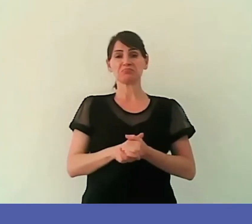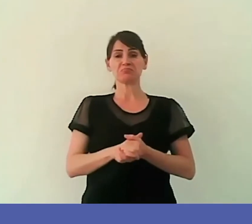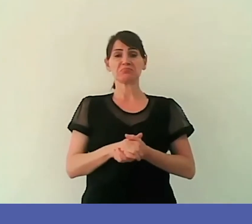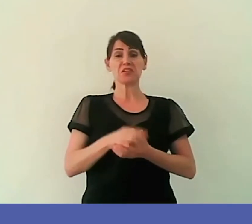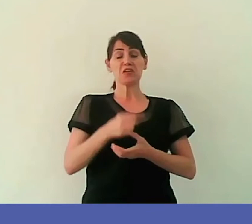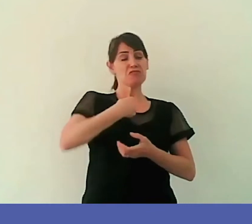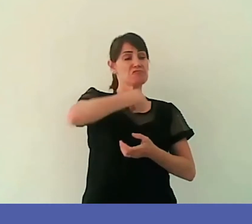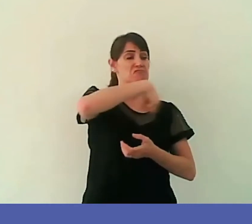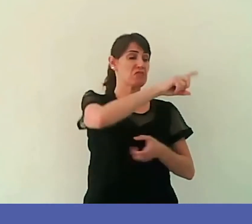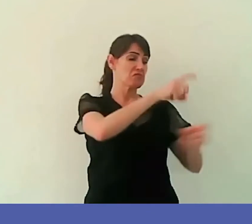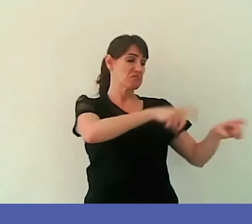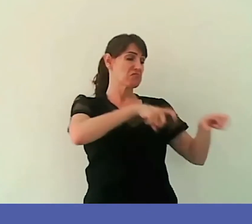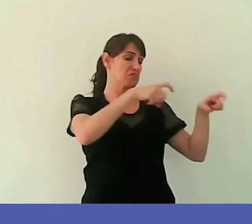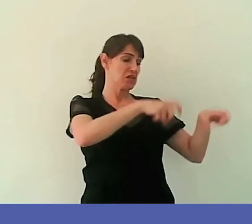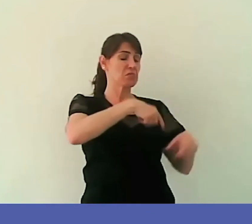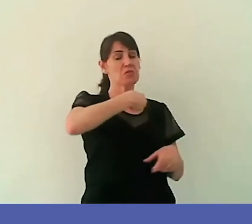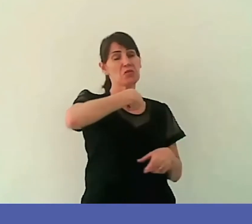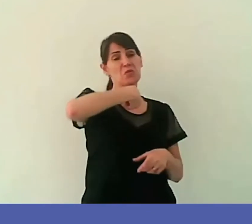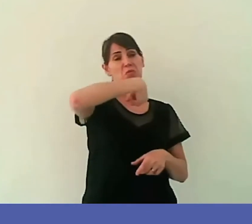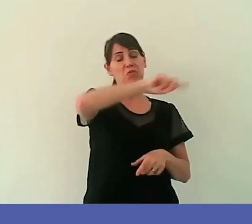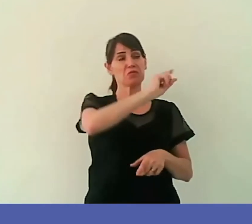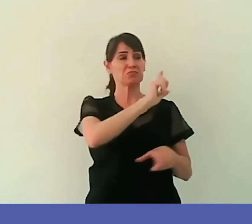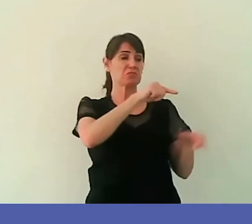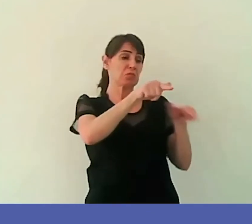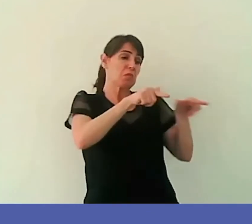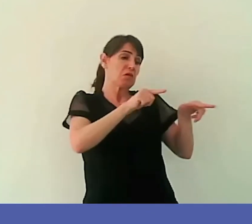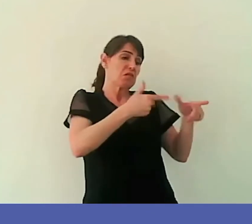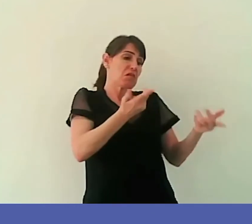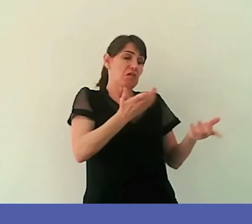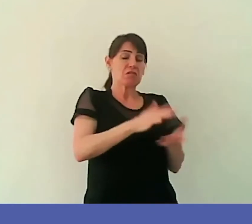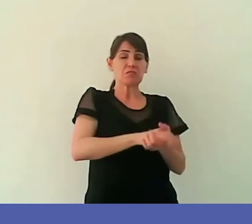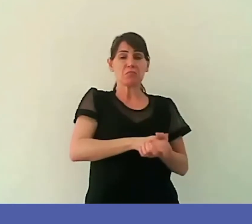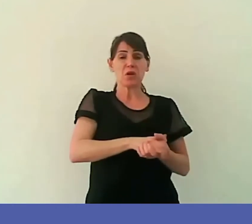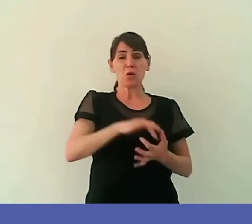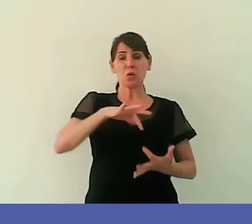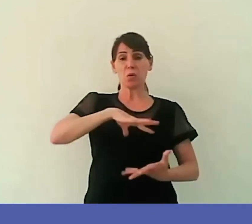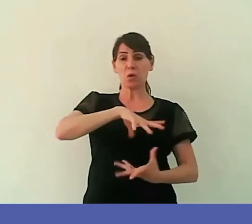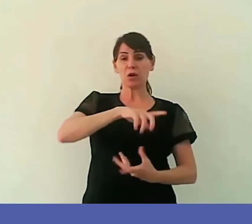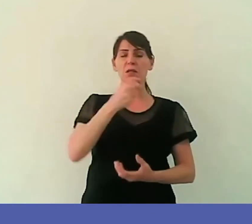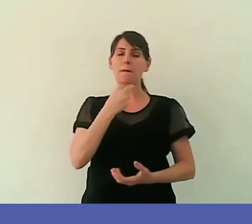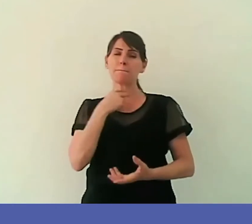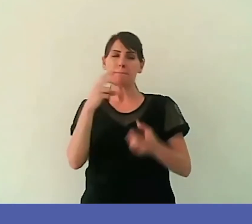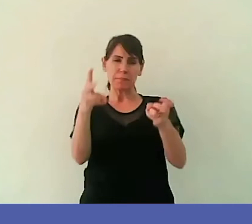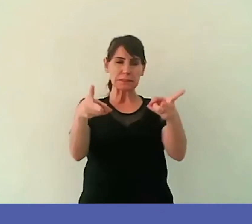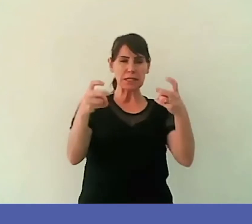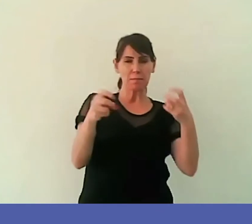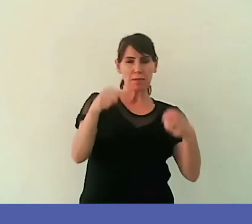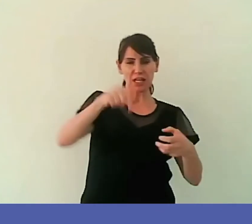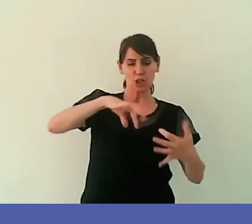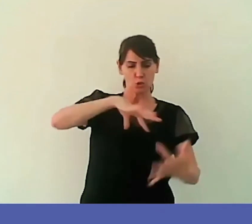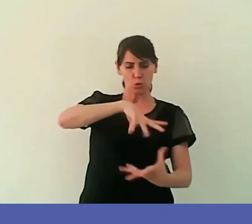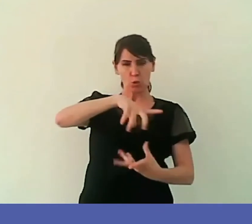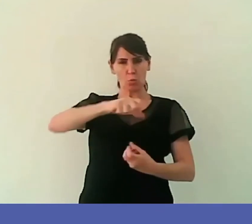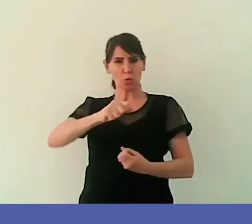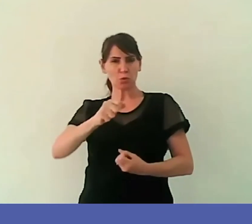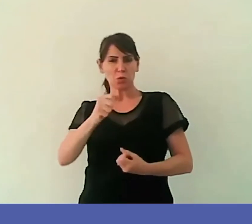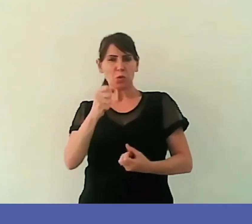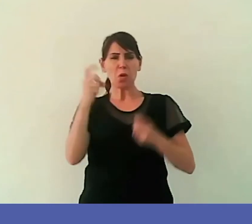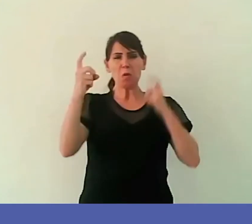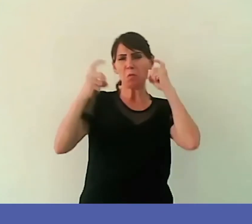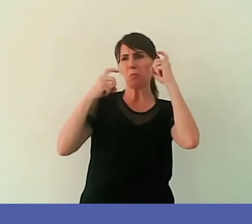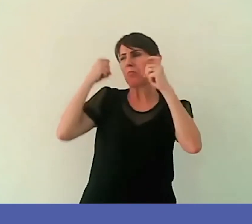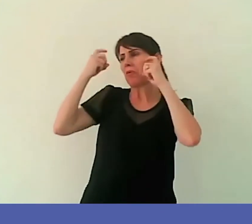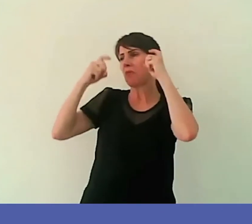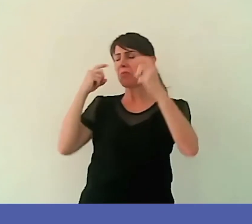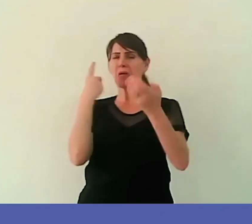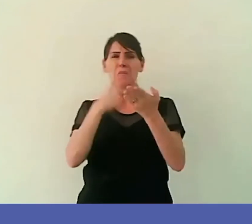outro foi para o seu negócio. Quer dizer, todos os homens desse mundo estão ocupados com seus próprios compromissos, né? Não tem